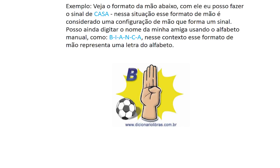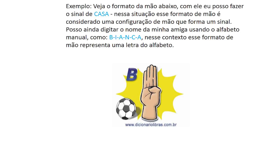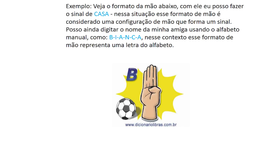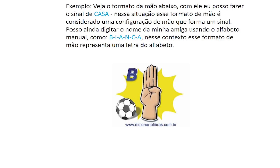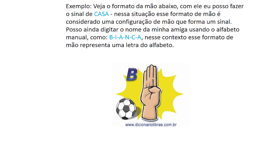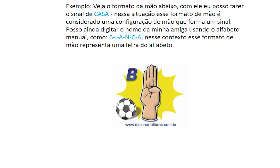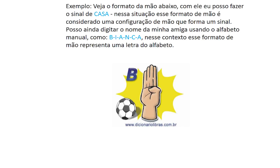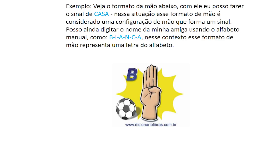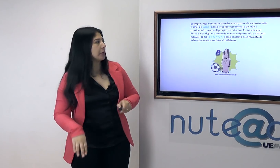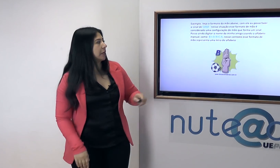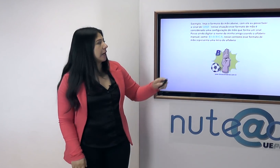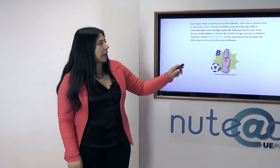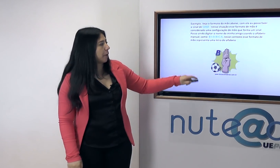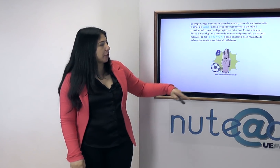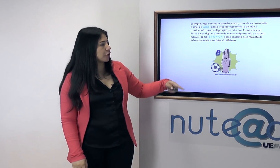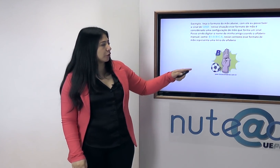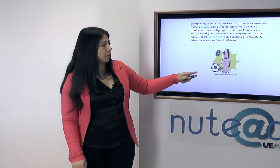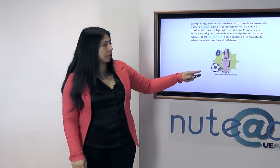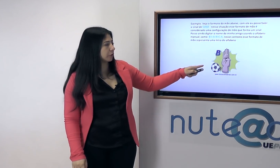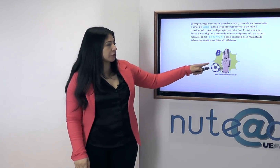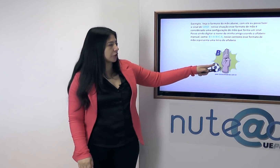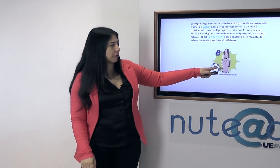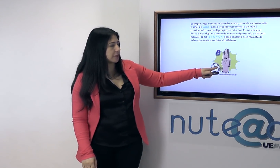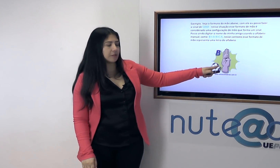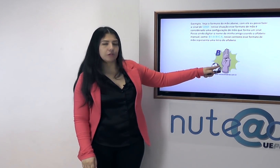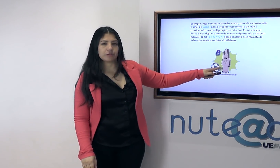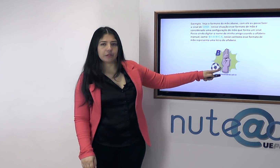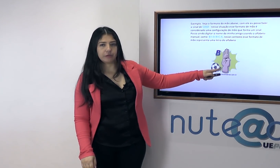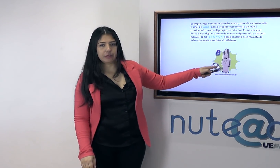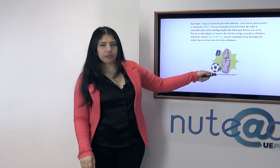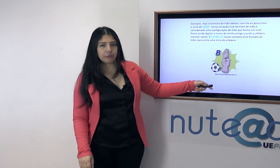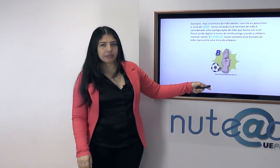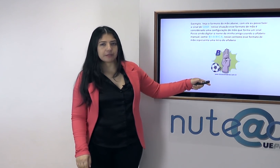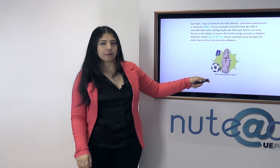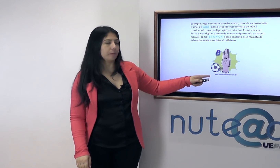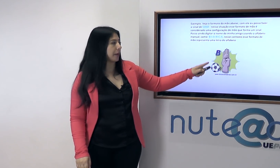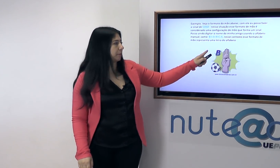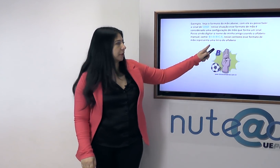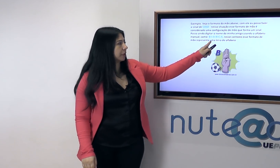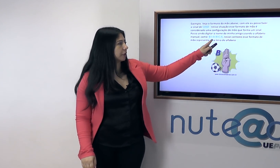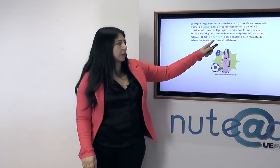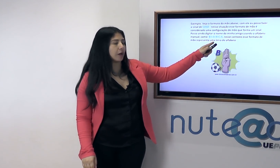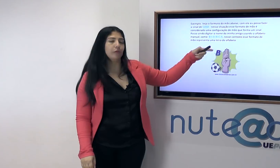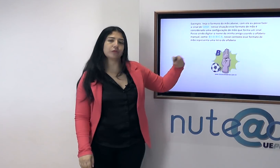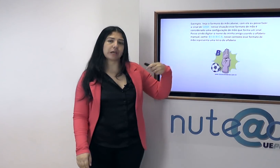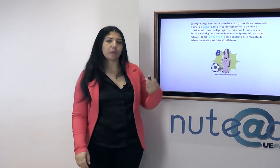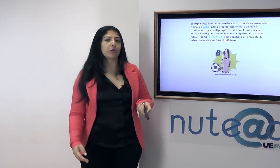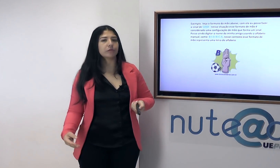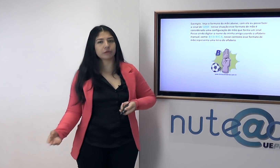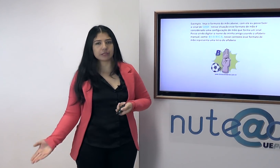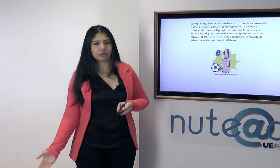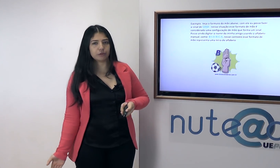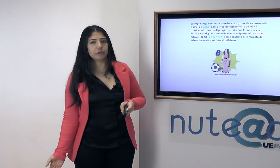os sinais. A partir do momento que já existe um sinal em Libras para Bianca, eu vou usar uma configuração de